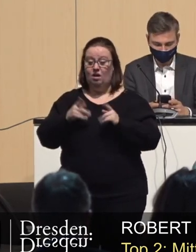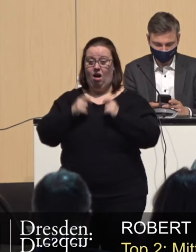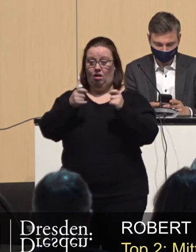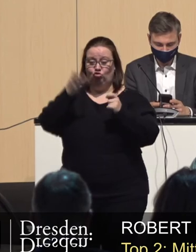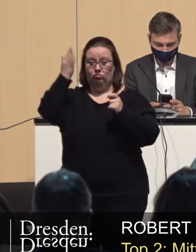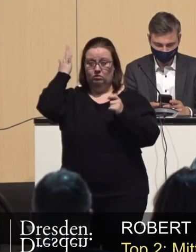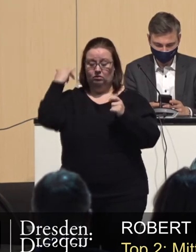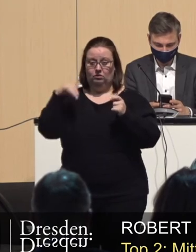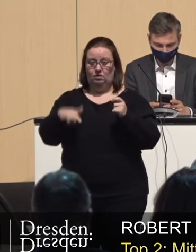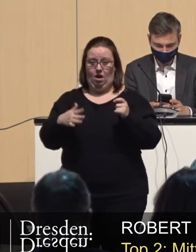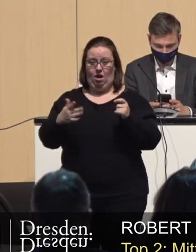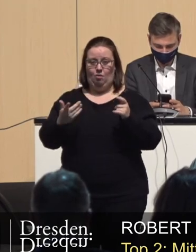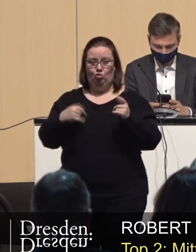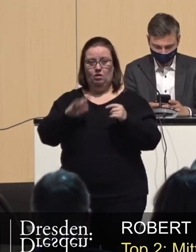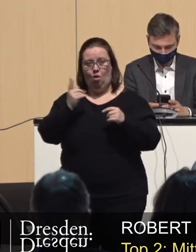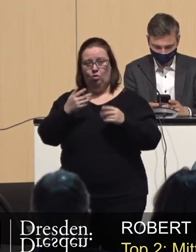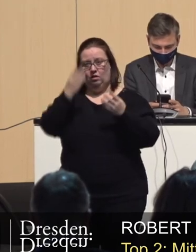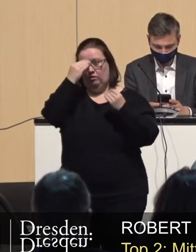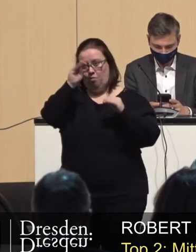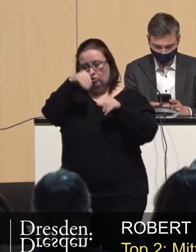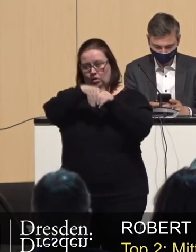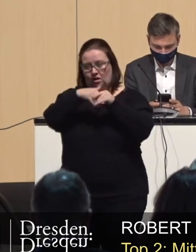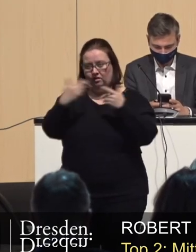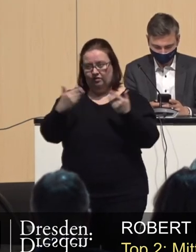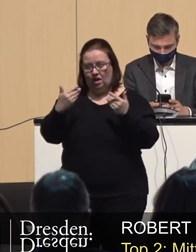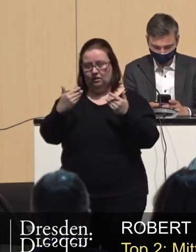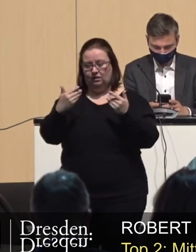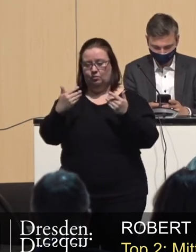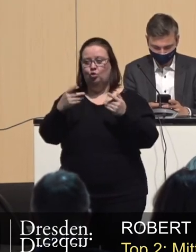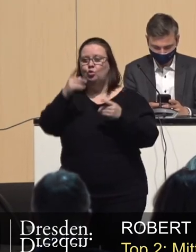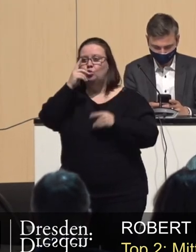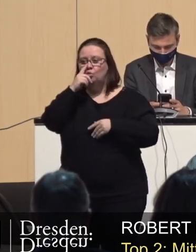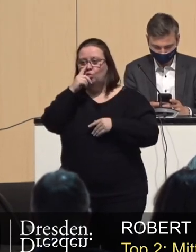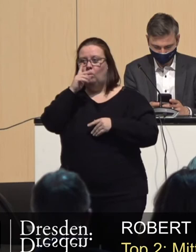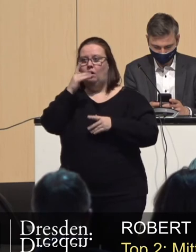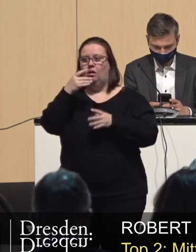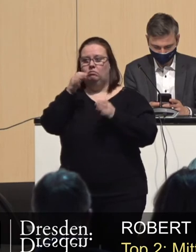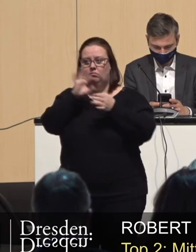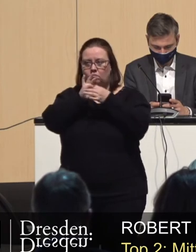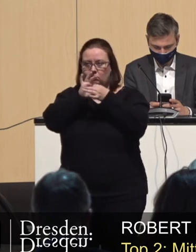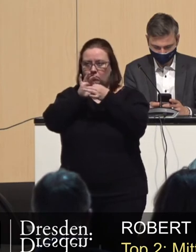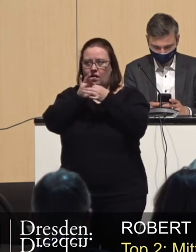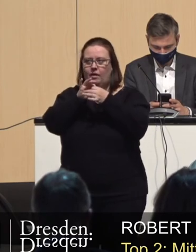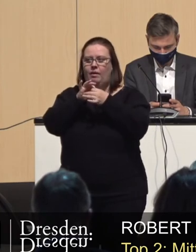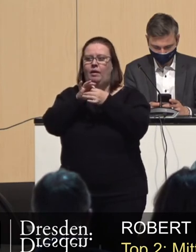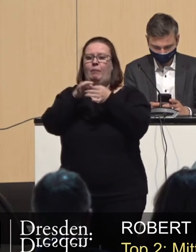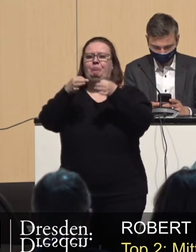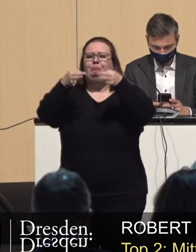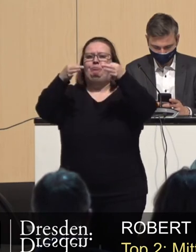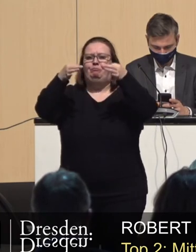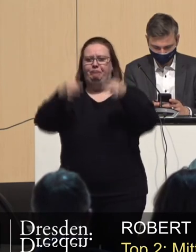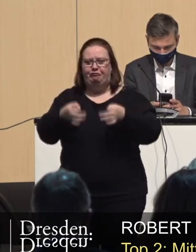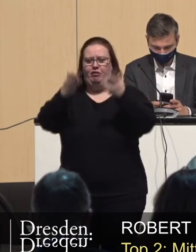vor, dass man sich darüber hätte informieren können, worum es geht. Und da geht es nämlich nur darum und ausschließlich darum, dass falls die